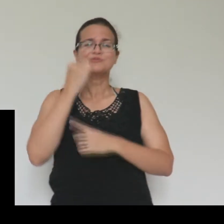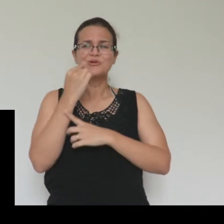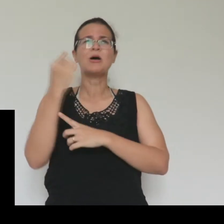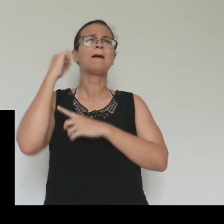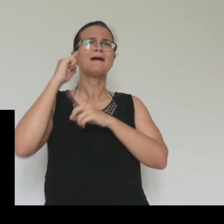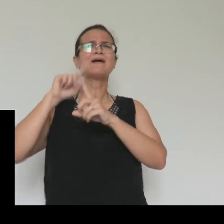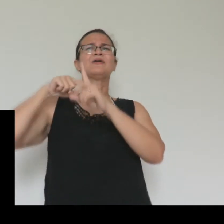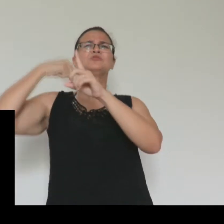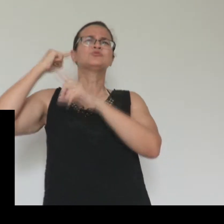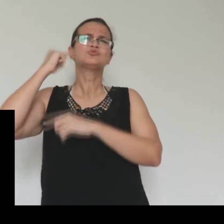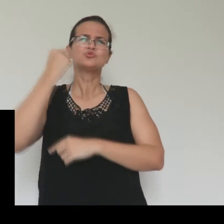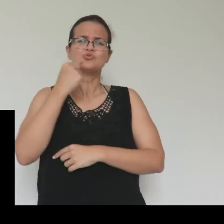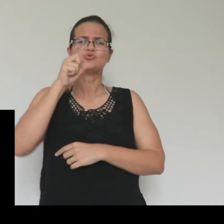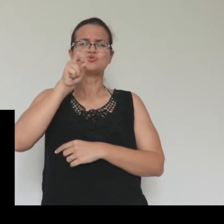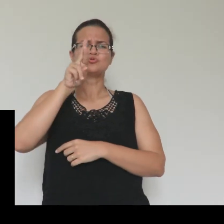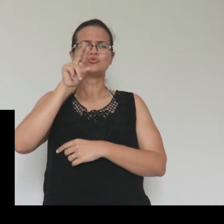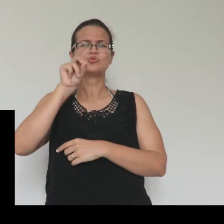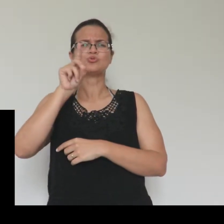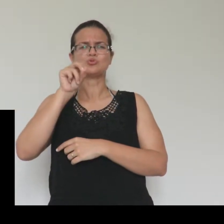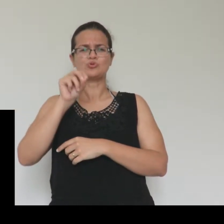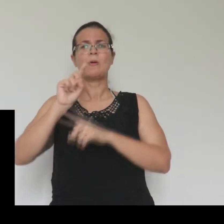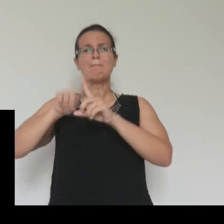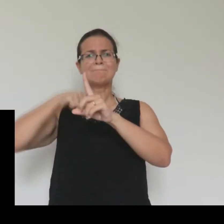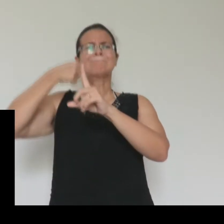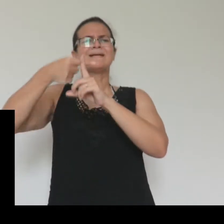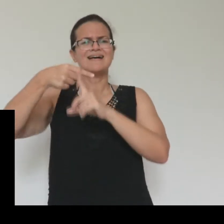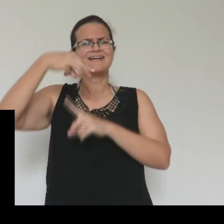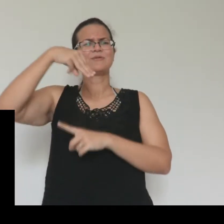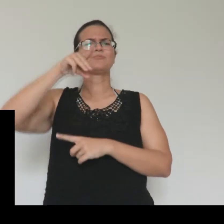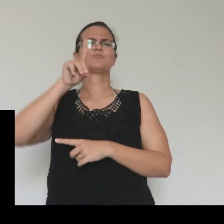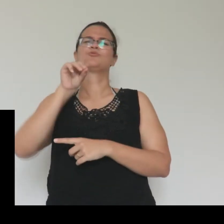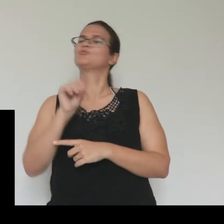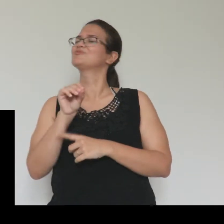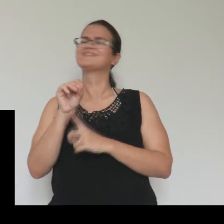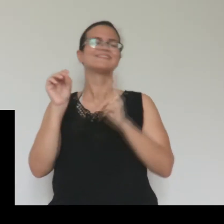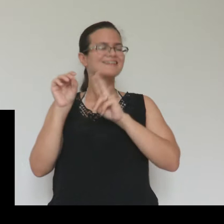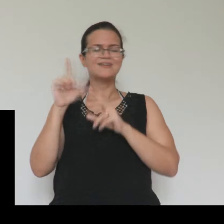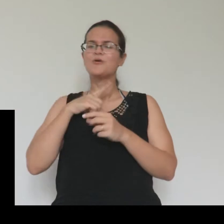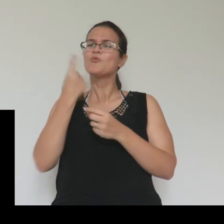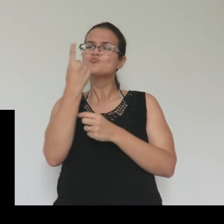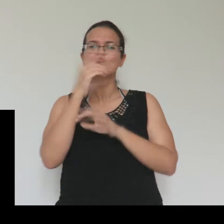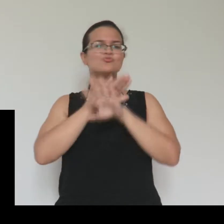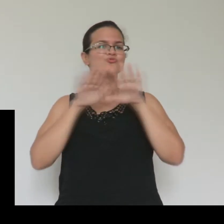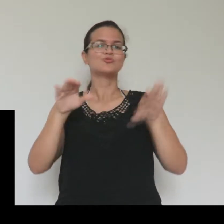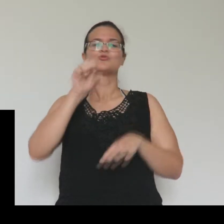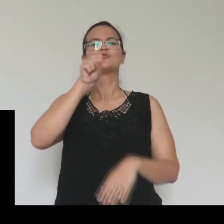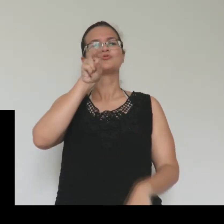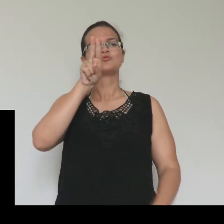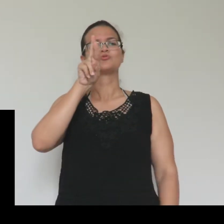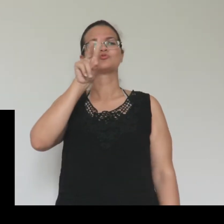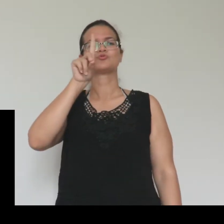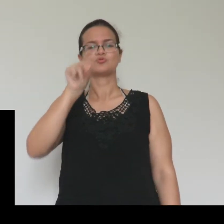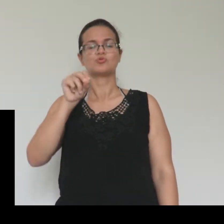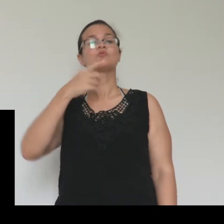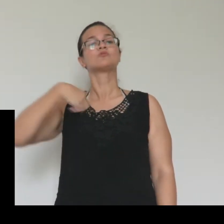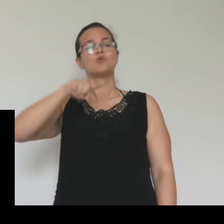ainda vêm e me titulam de mudo. Então, eu não sou mudo, eu sou somente surdo. Então, não somos